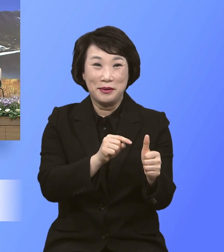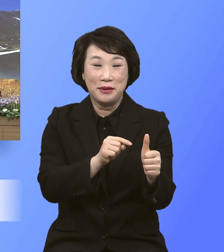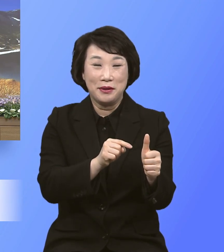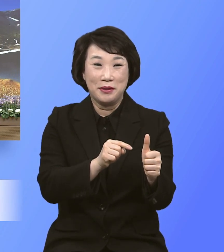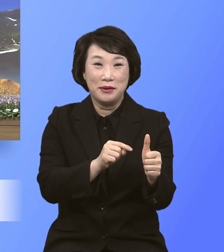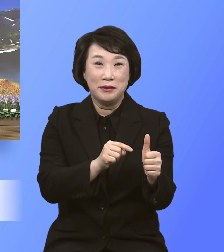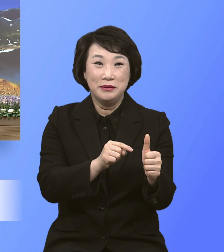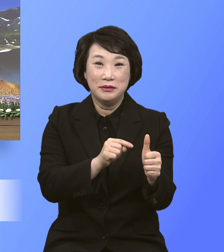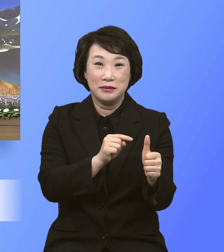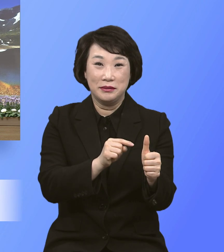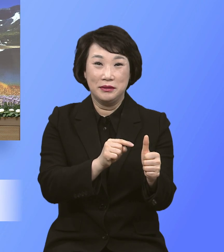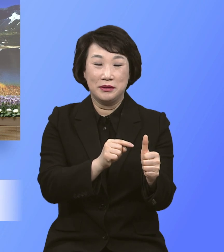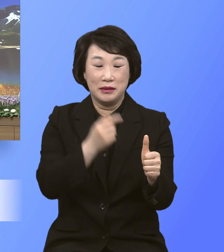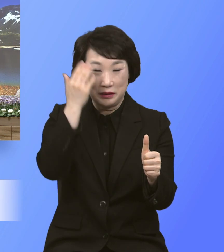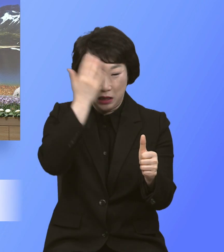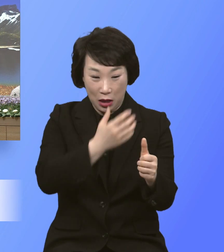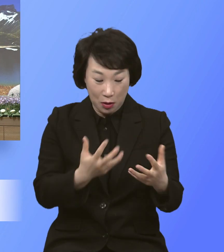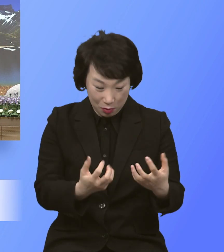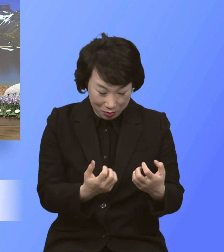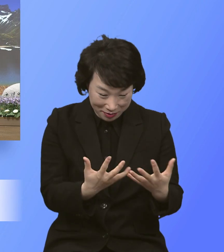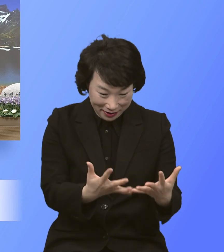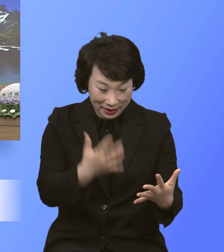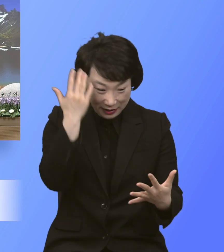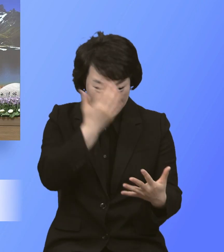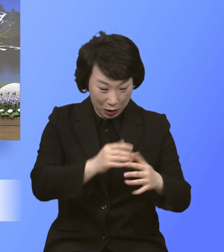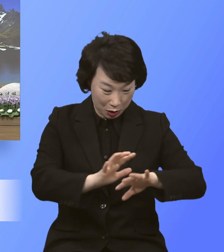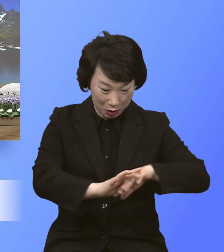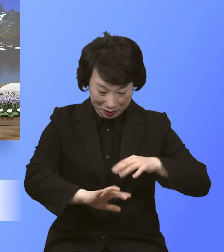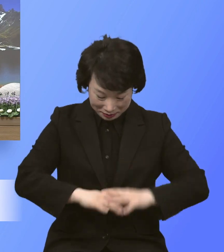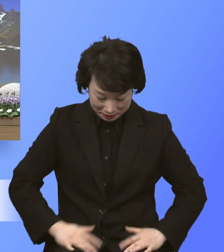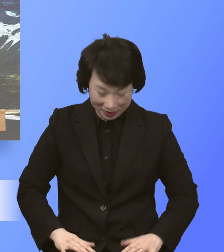하신대 즉시 깨끗하여지더라.